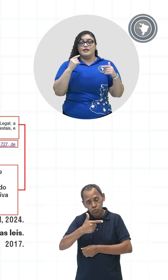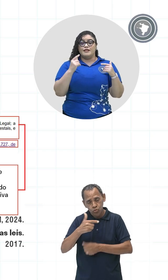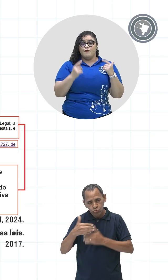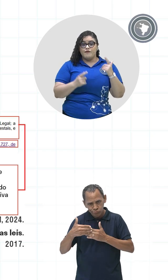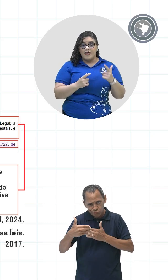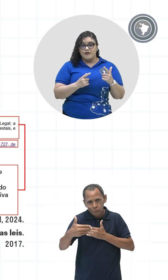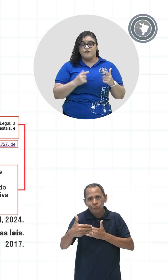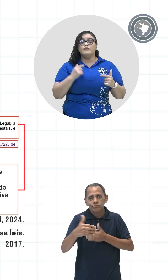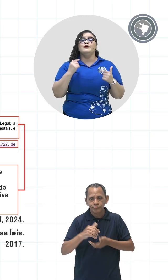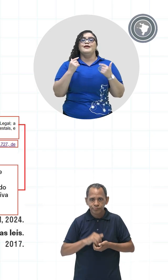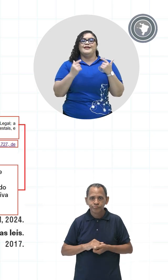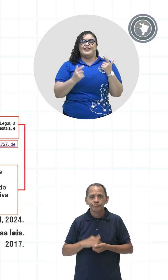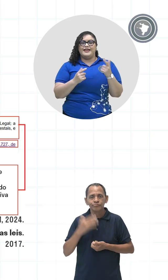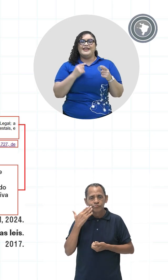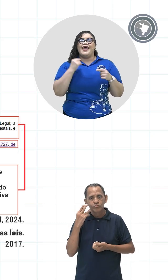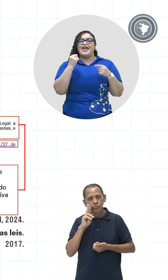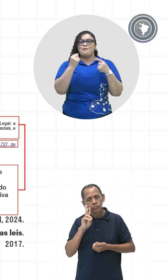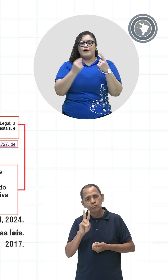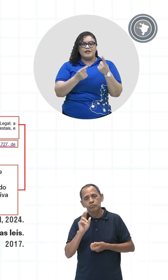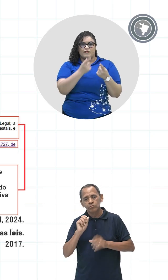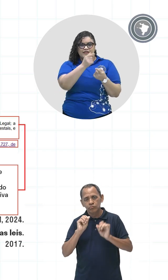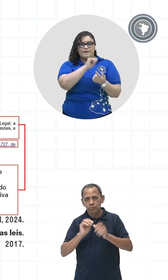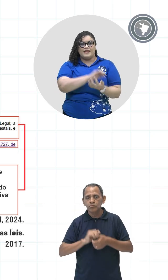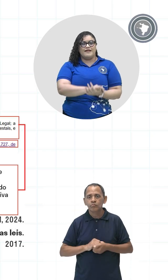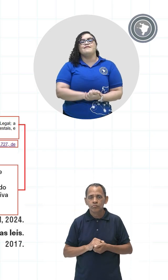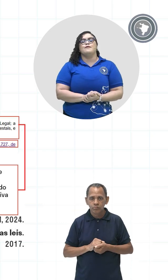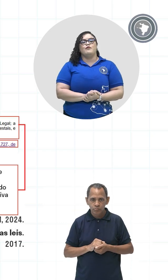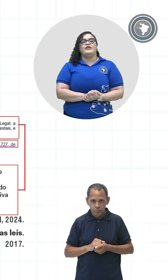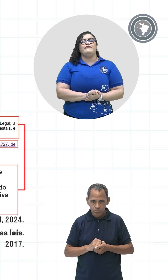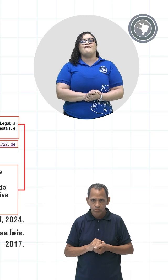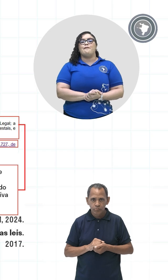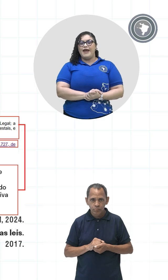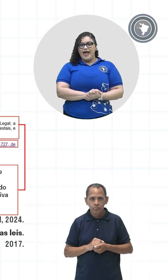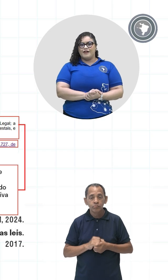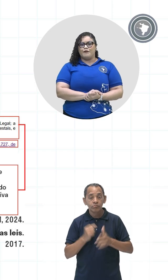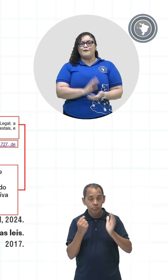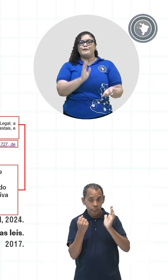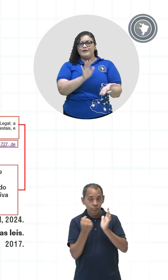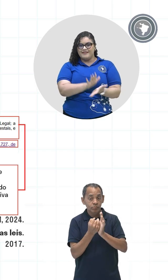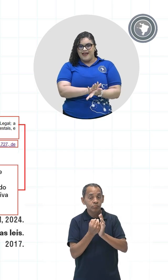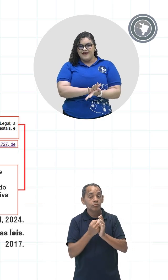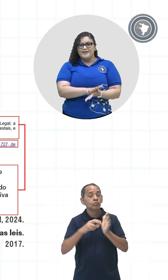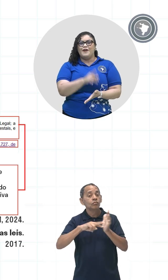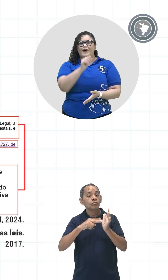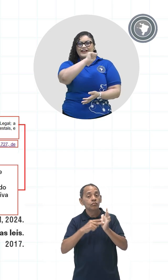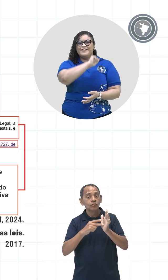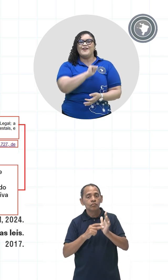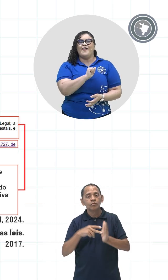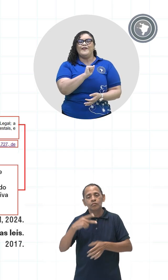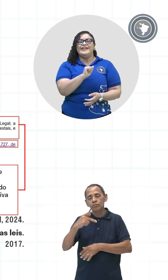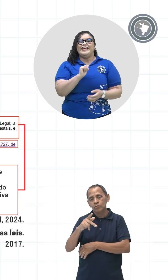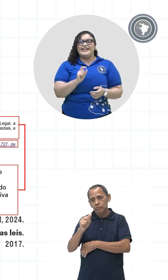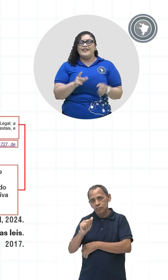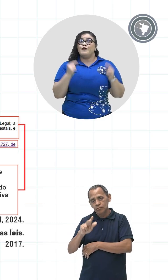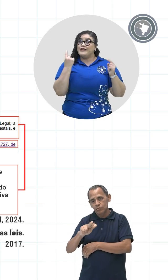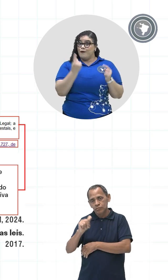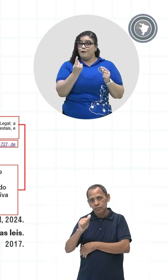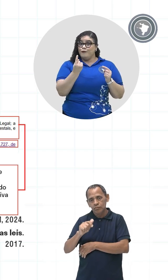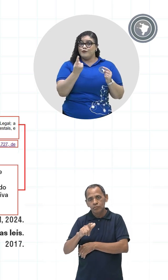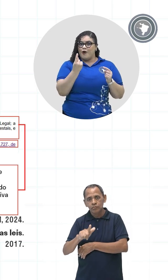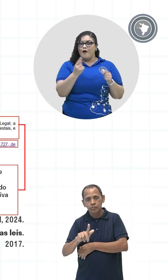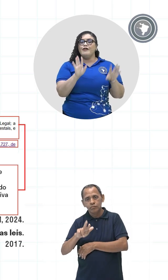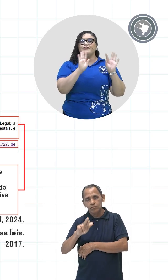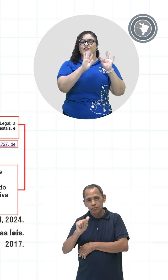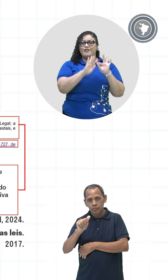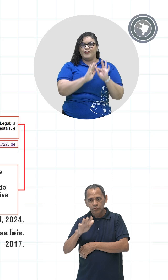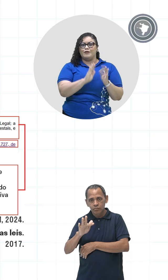diante. Então vejam que é importante. Você sabia que esse símbolo significava parágrafo? Pois é, olhem só. E aí, quando é